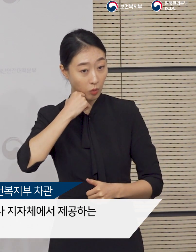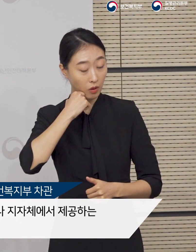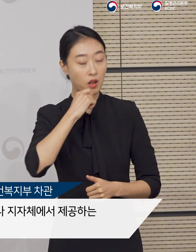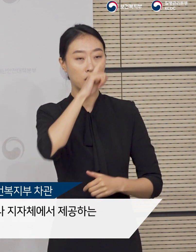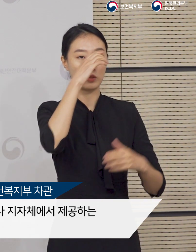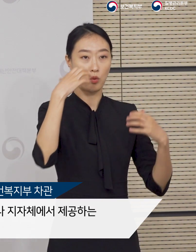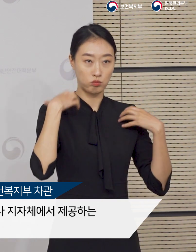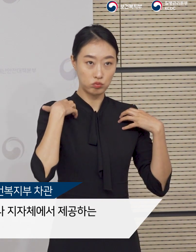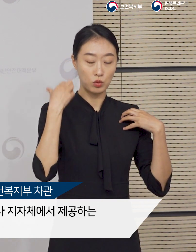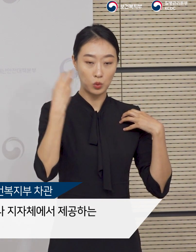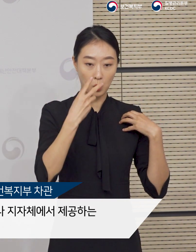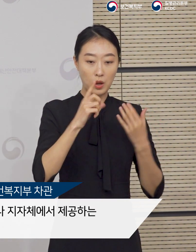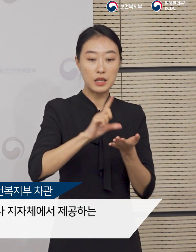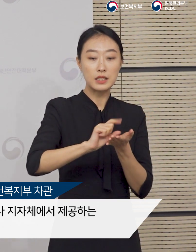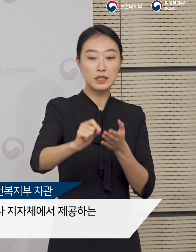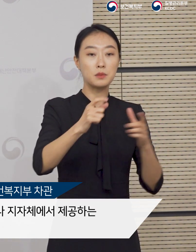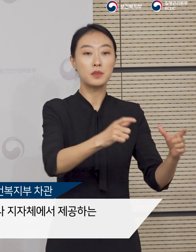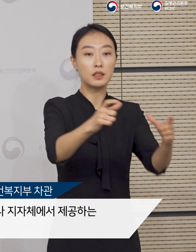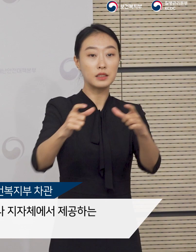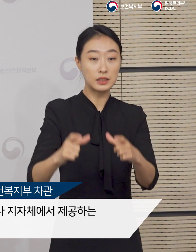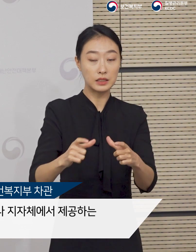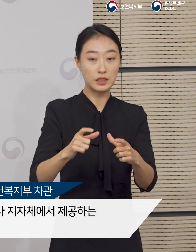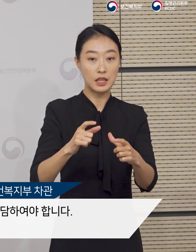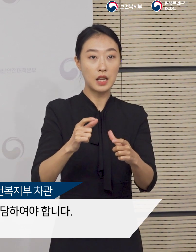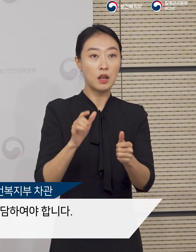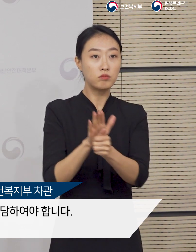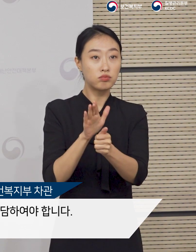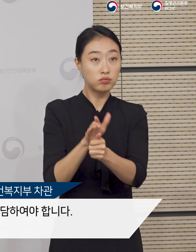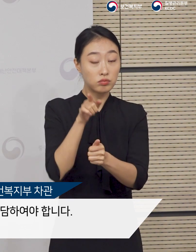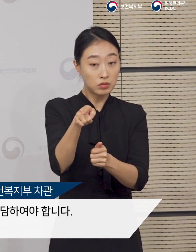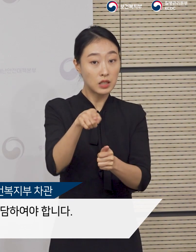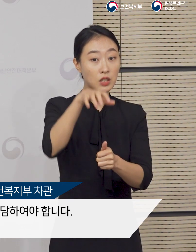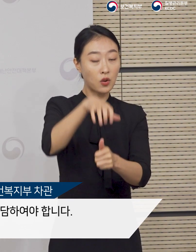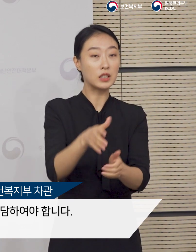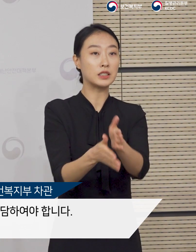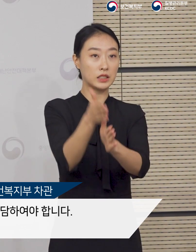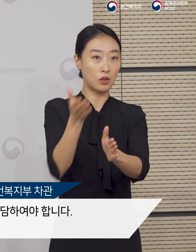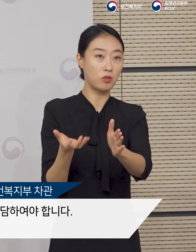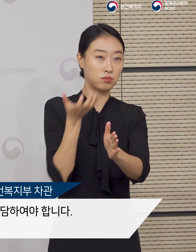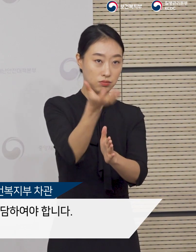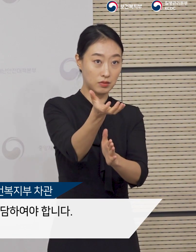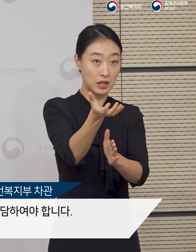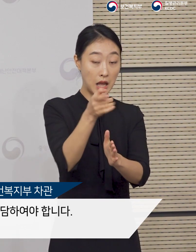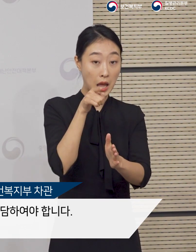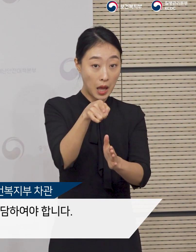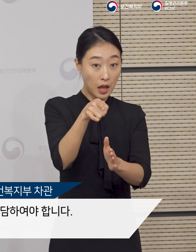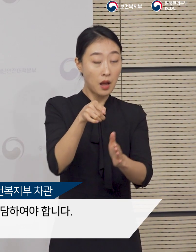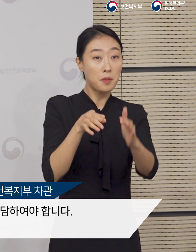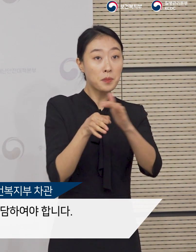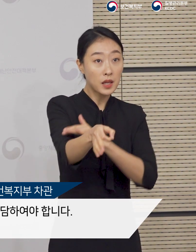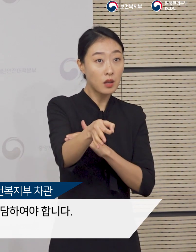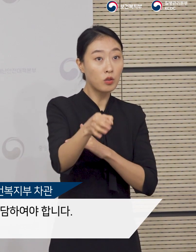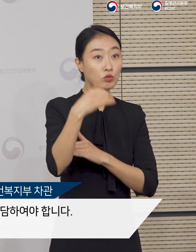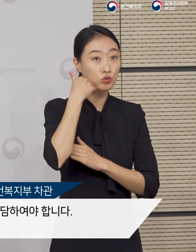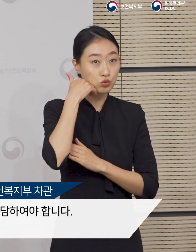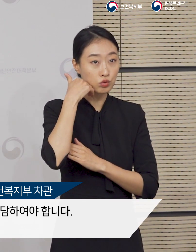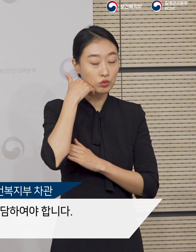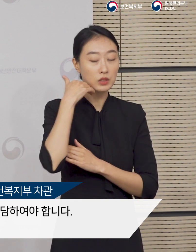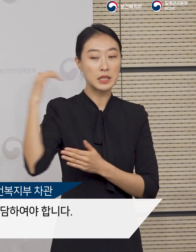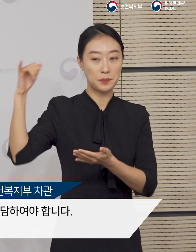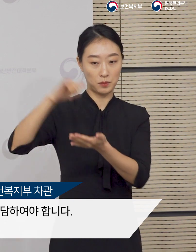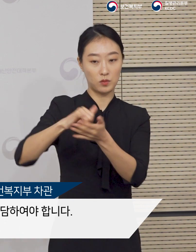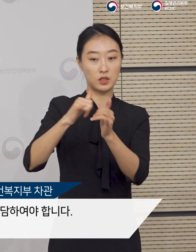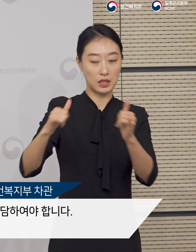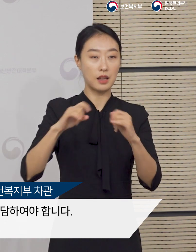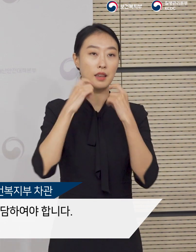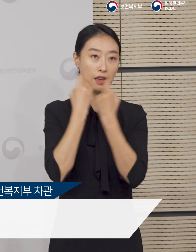지자체에서 제공하는 격리시설을 이용해야 하며 이 경우 격리시설 이용에 따른 비용은 입국자가 부담하여야